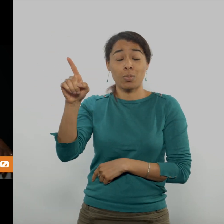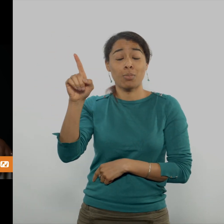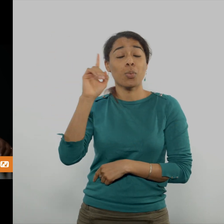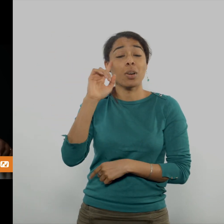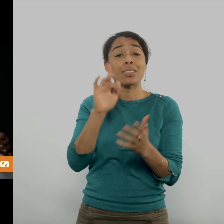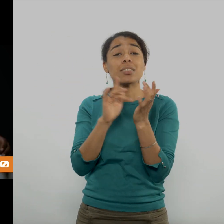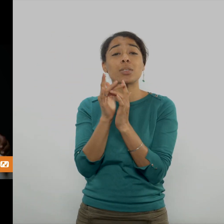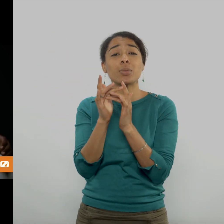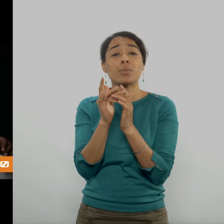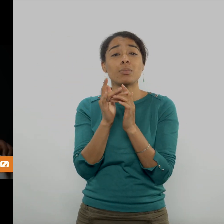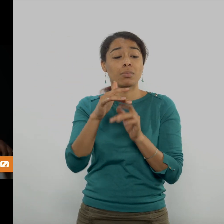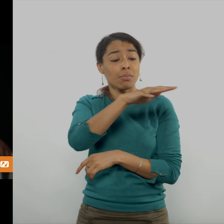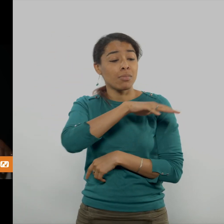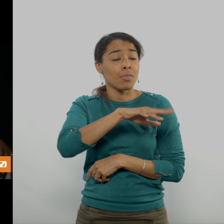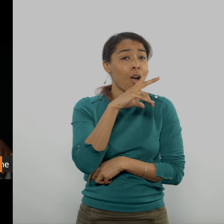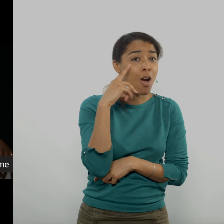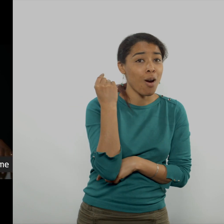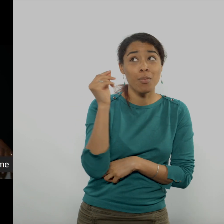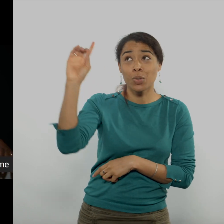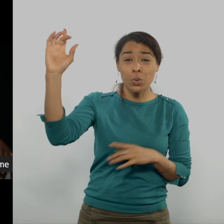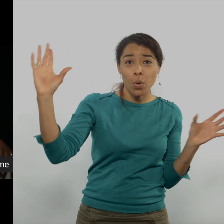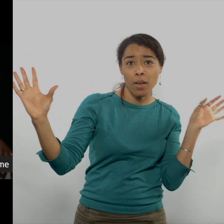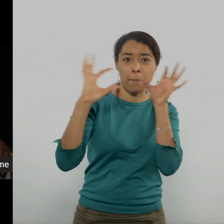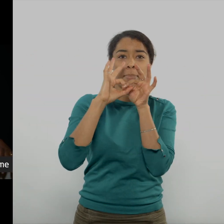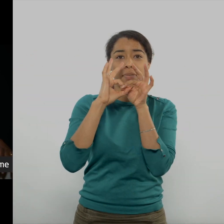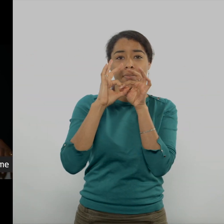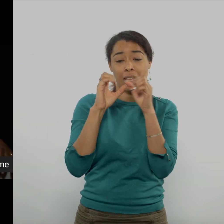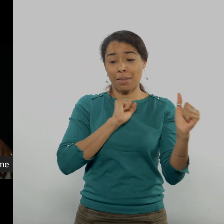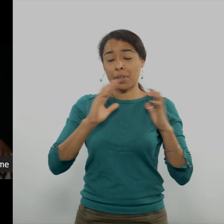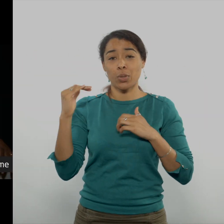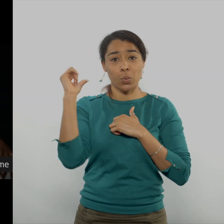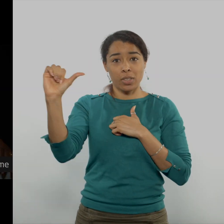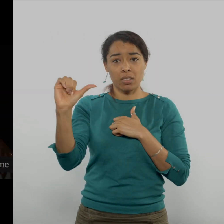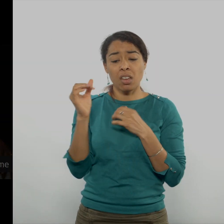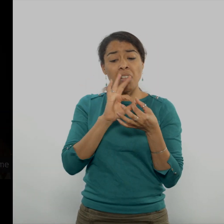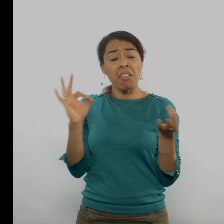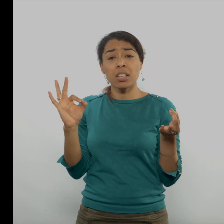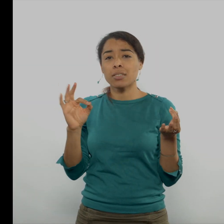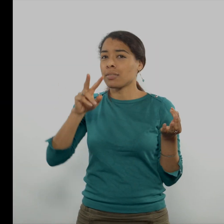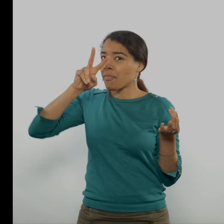car il est l'unique médiateur entre Dieu et les hommes. Ce n'est pas qu'une simple phrase, c'est une vérité.